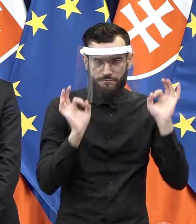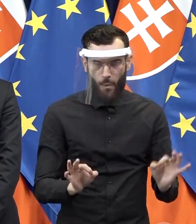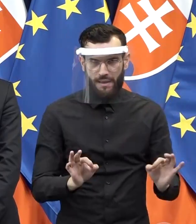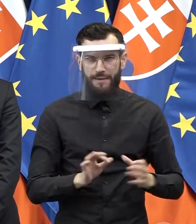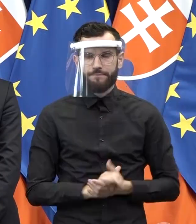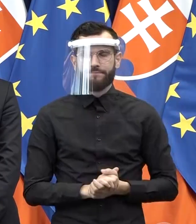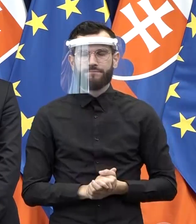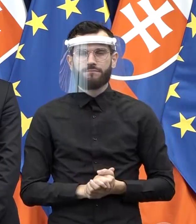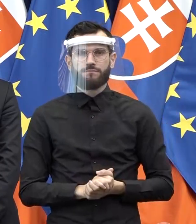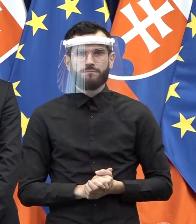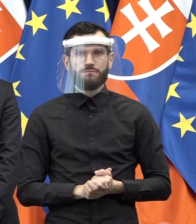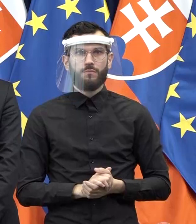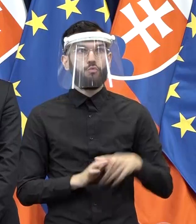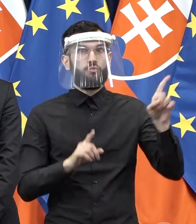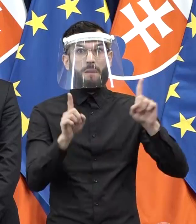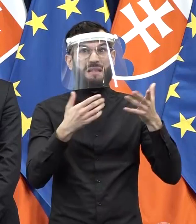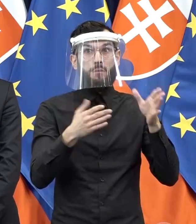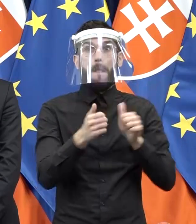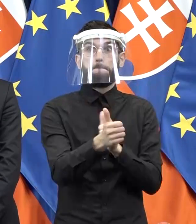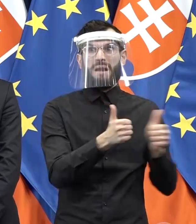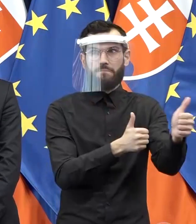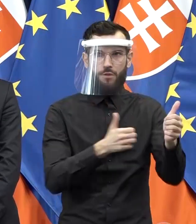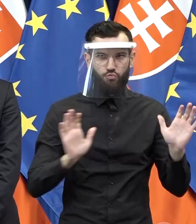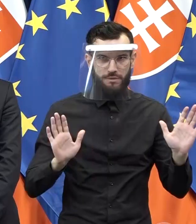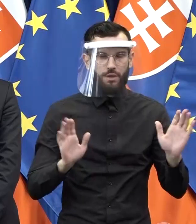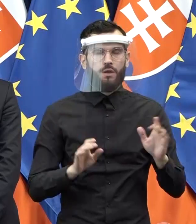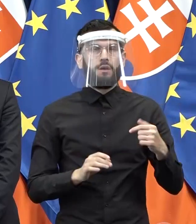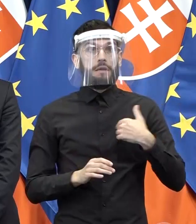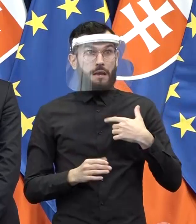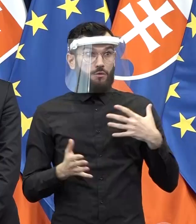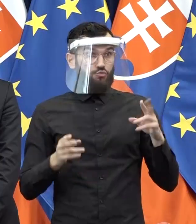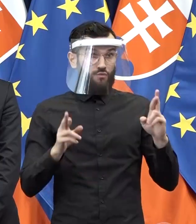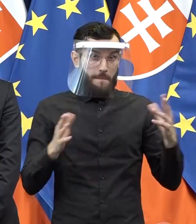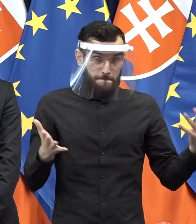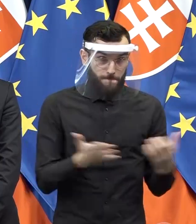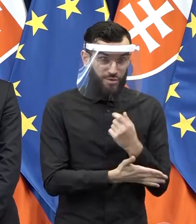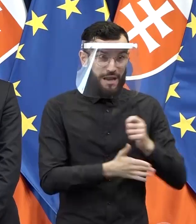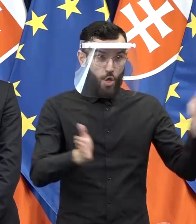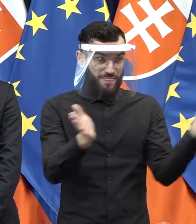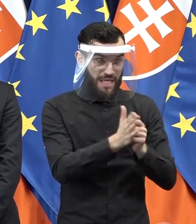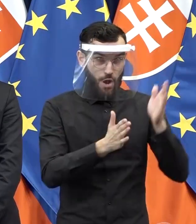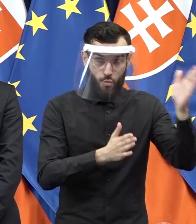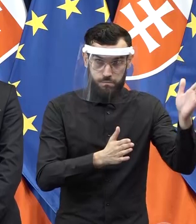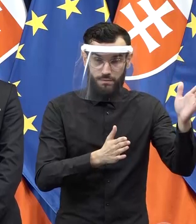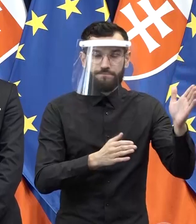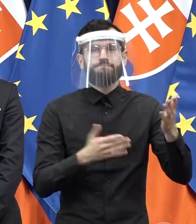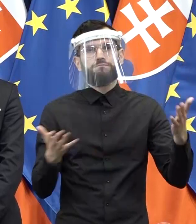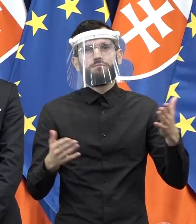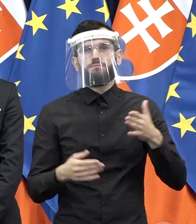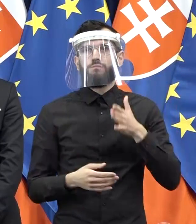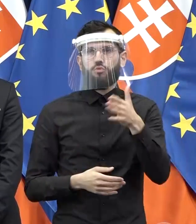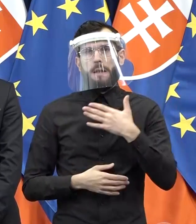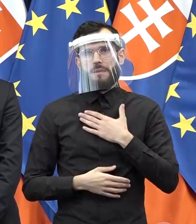tak nám to niekto nevyfúkne. Ak sa nám podarí tento nákup dnes zrealizovať, tak budeme